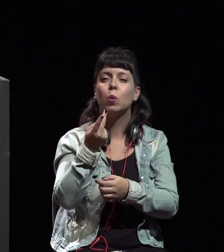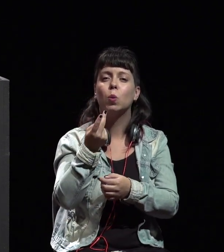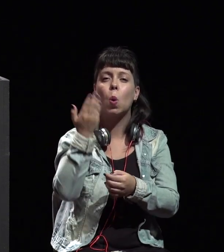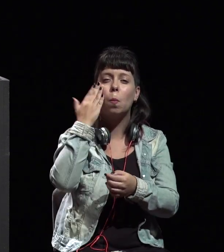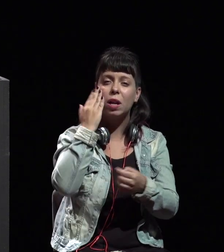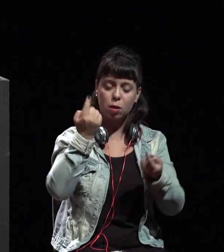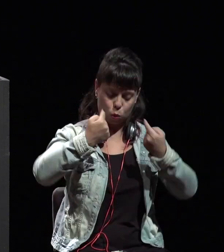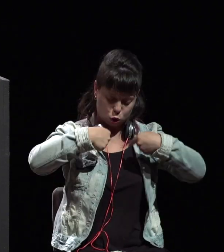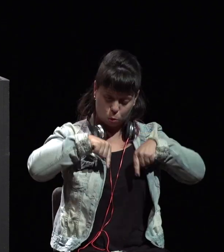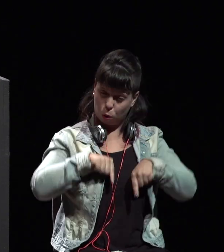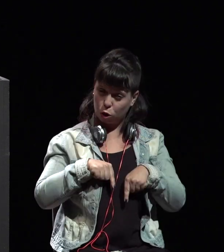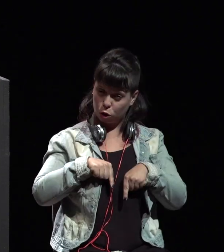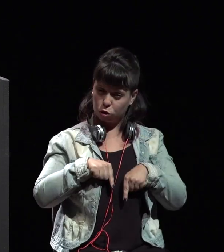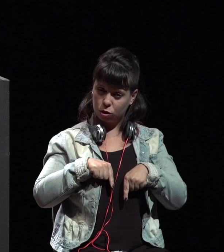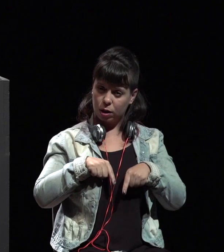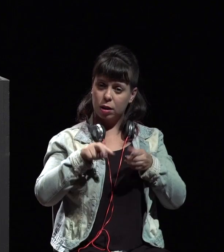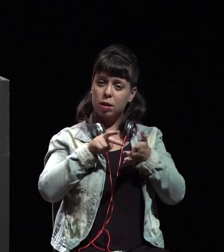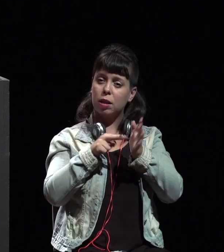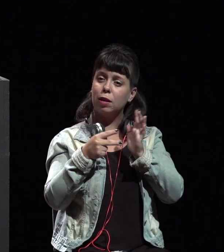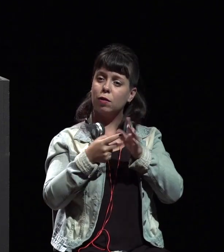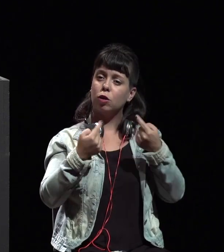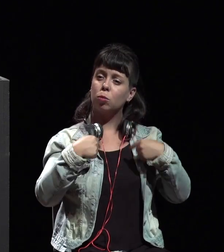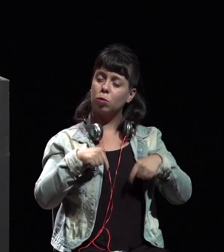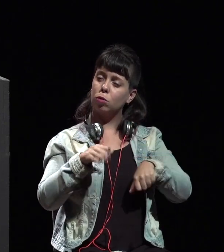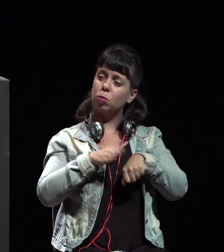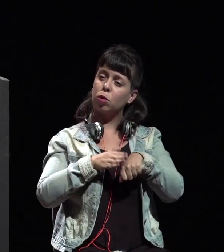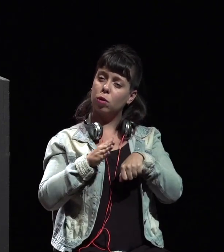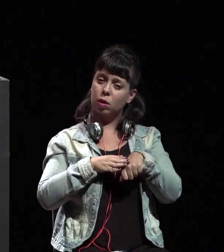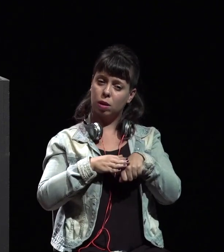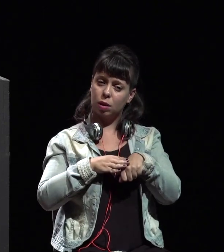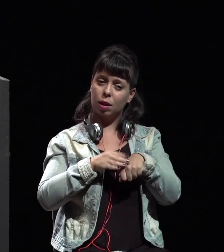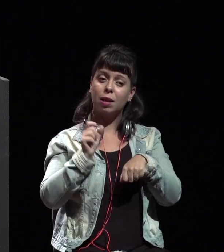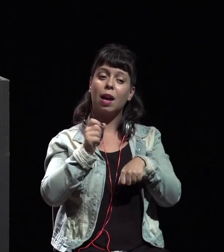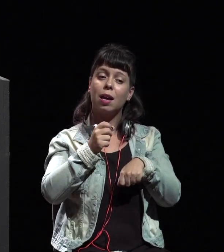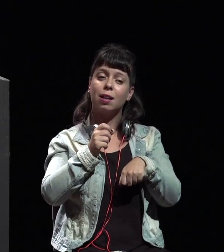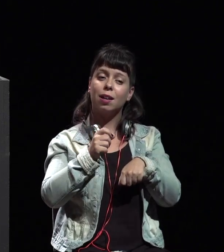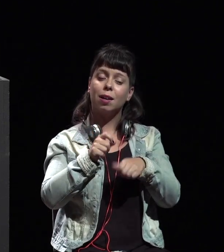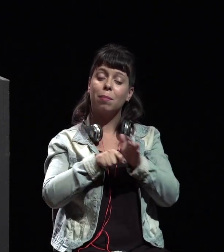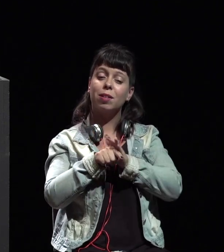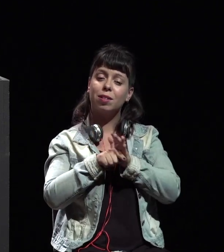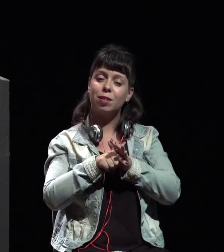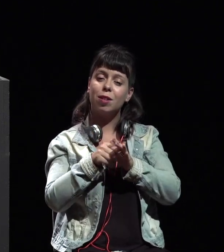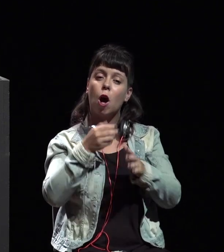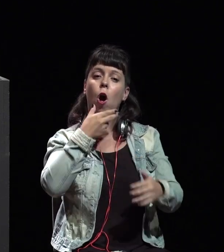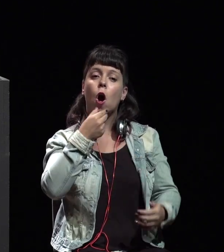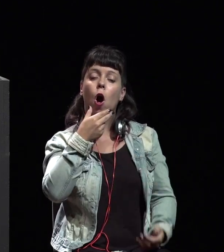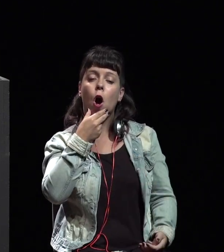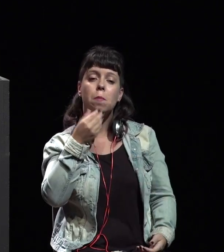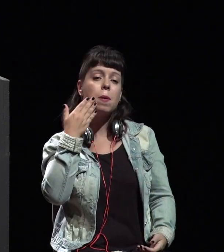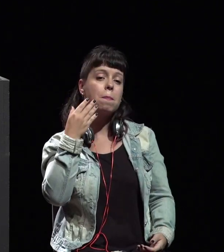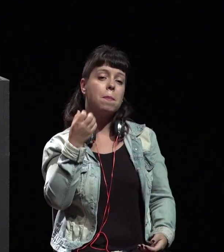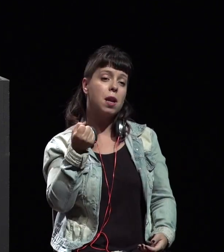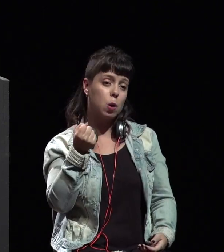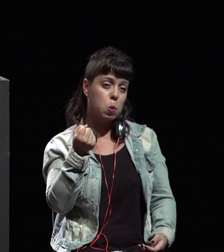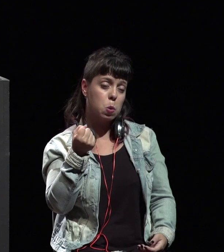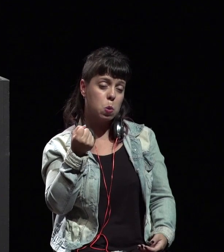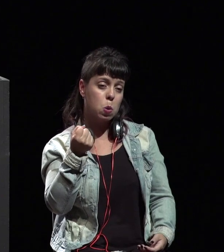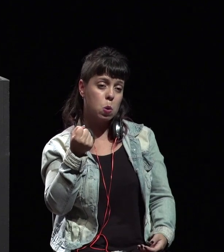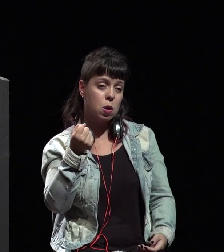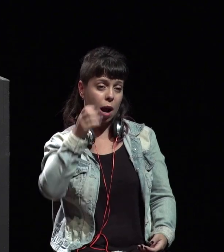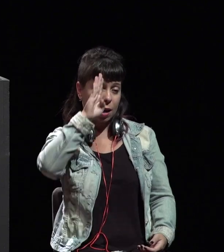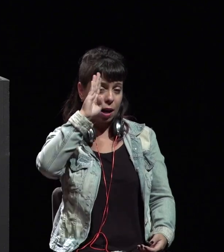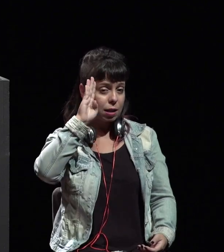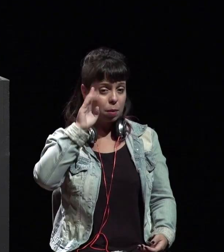estou pressupondo uma antropologia produzida só por homens brancos, acadêmicos, mas por quaisquer pessoas